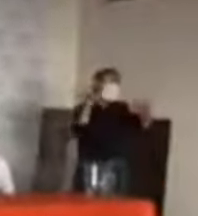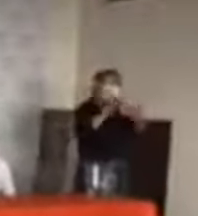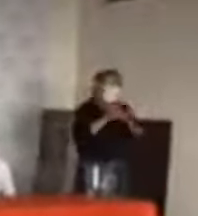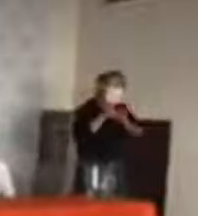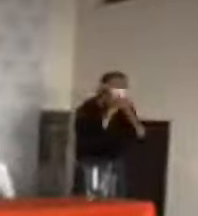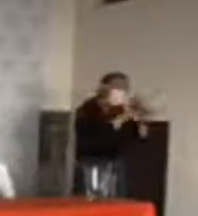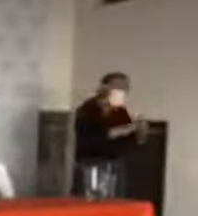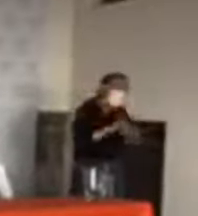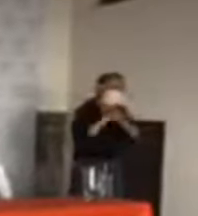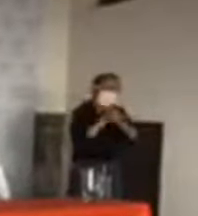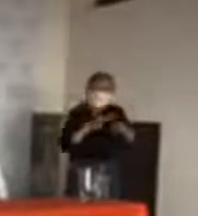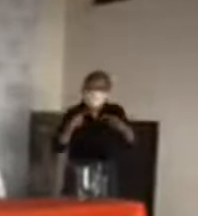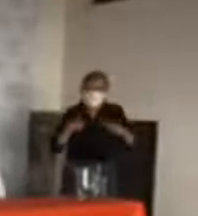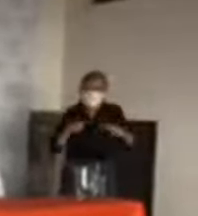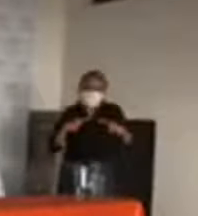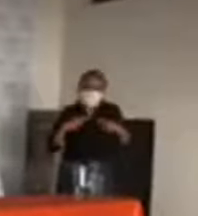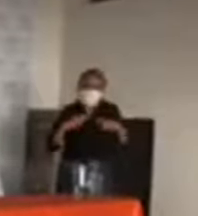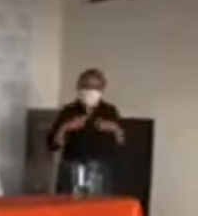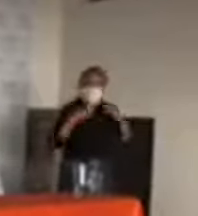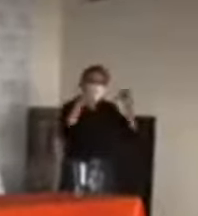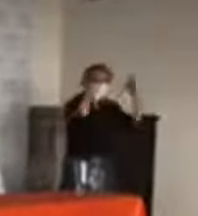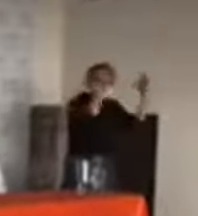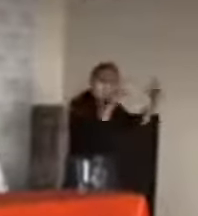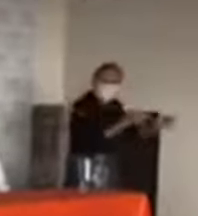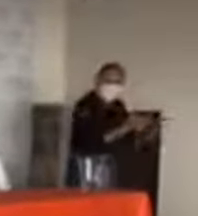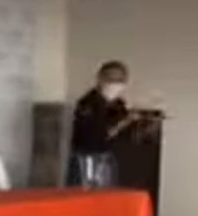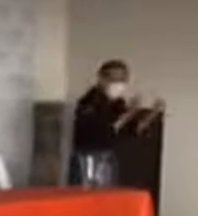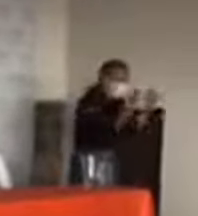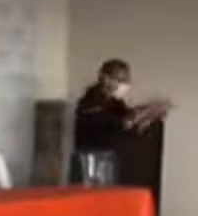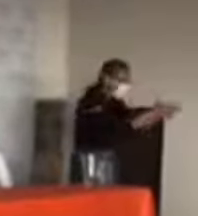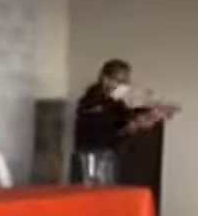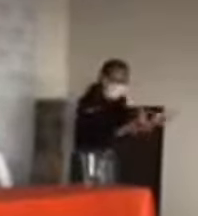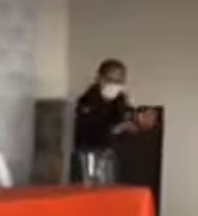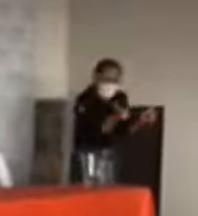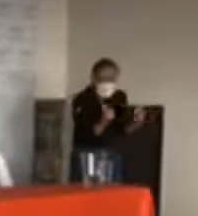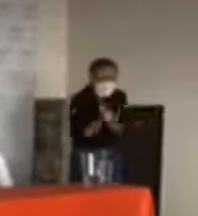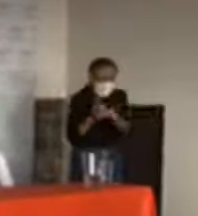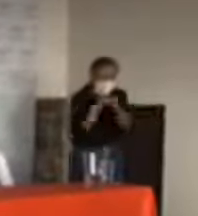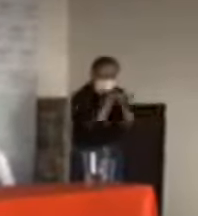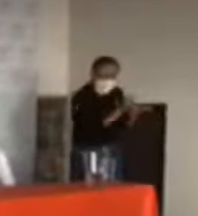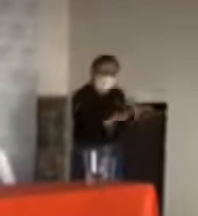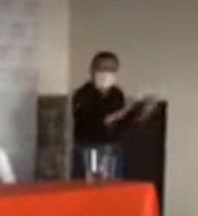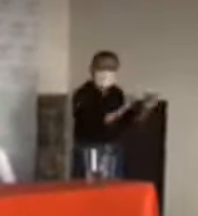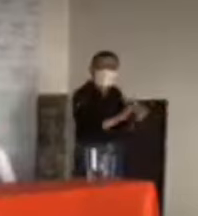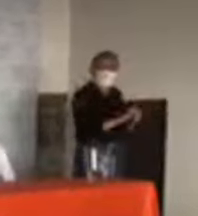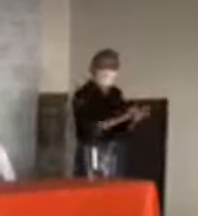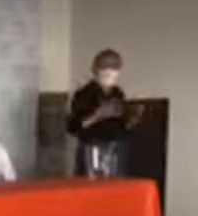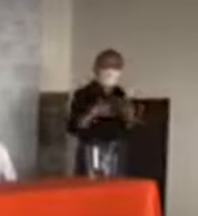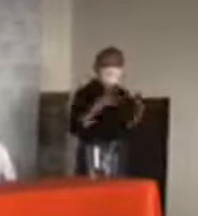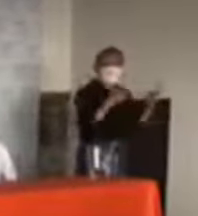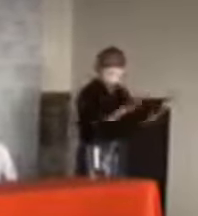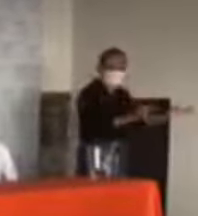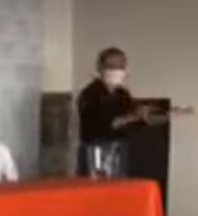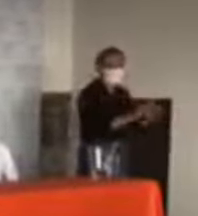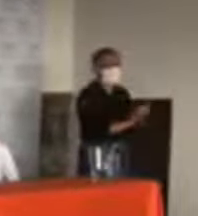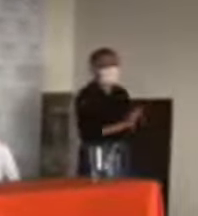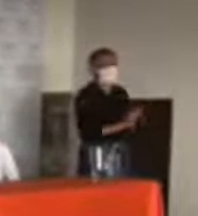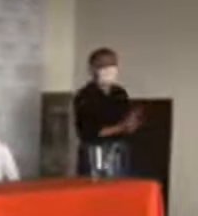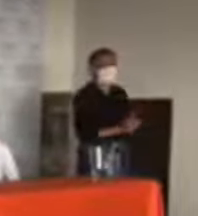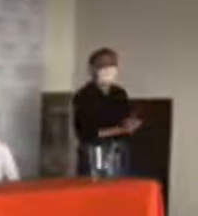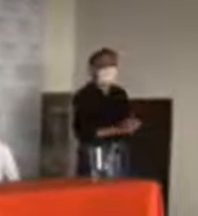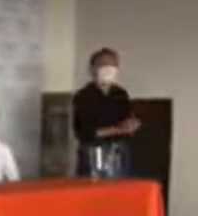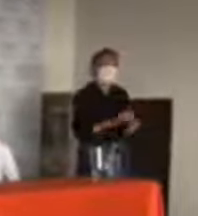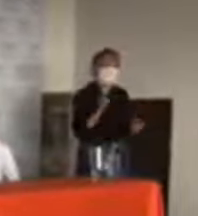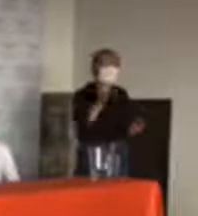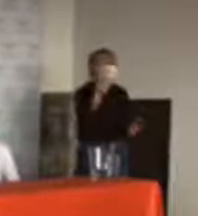muy diversas organizaciones de la sociedad civil. Su lucha a favor de las mujeres que sufren